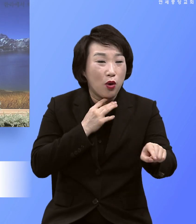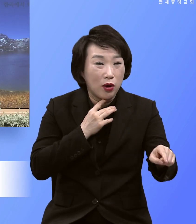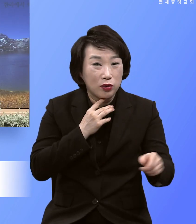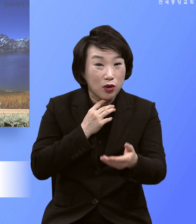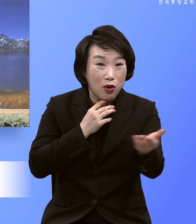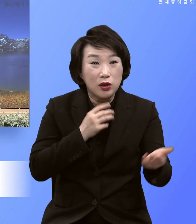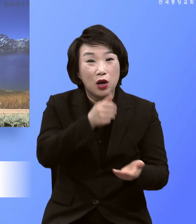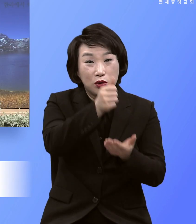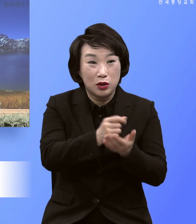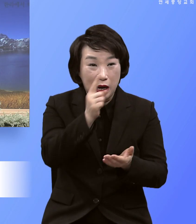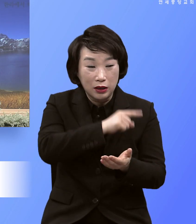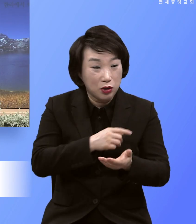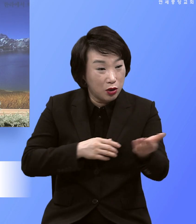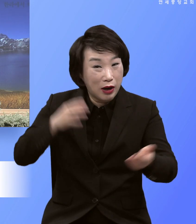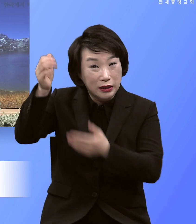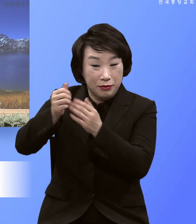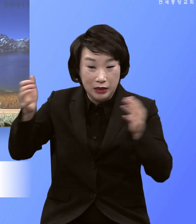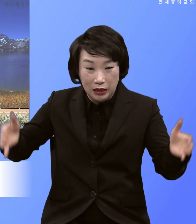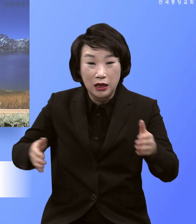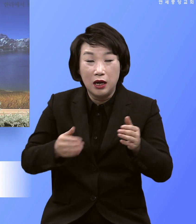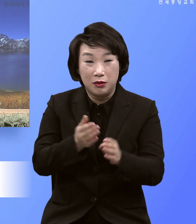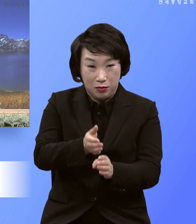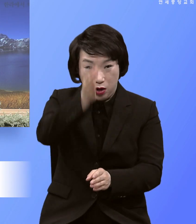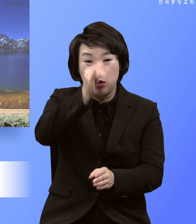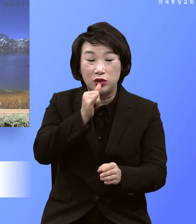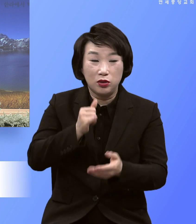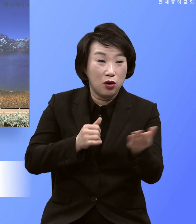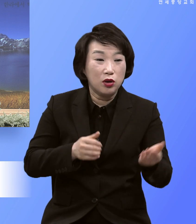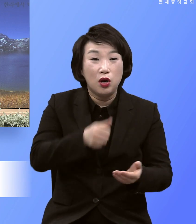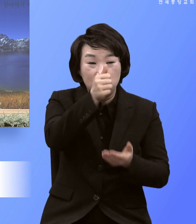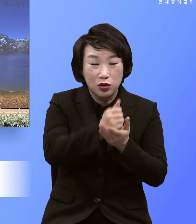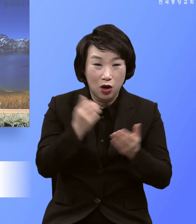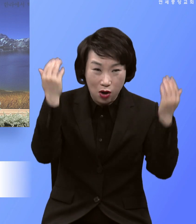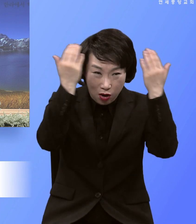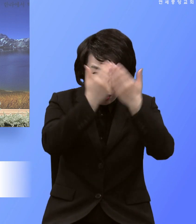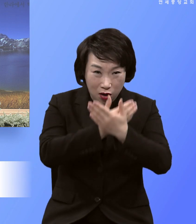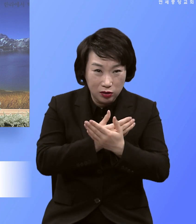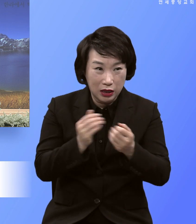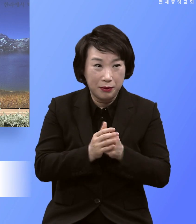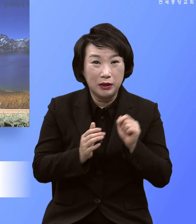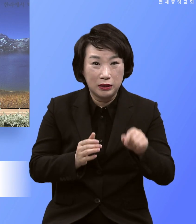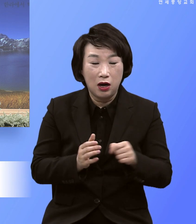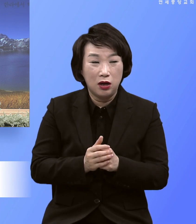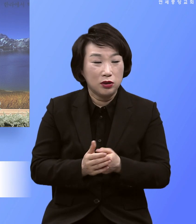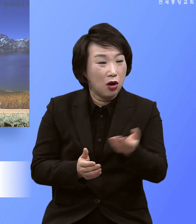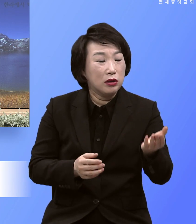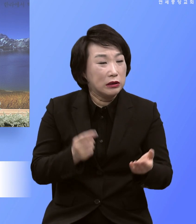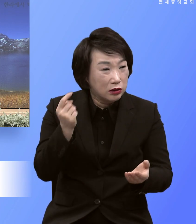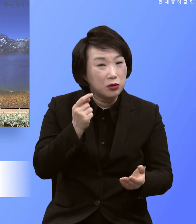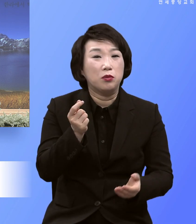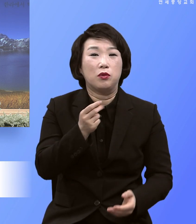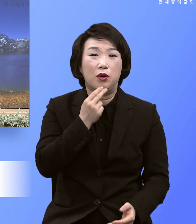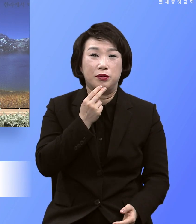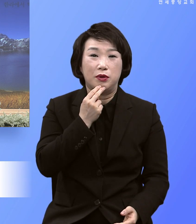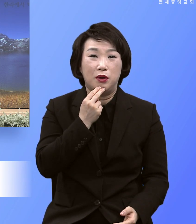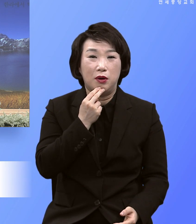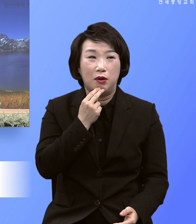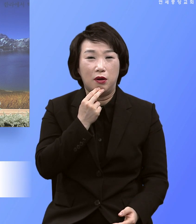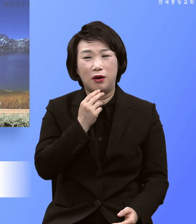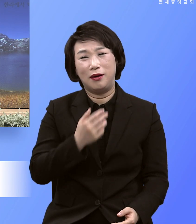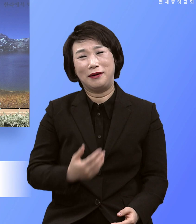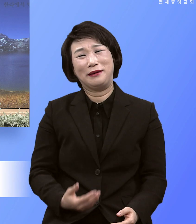너희와 너희 하나님 사이를 내었고 너희 죄가 그 얼굴을 가리워서 너희를 듣지 않으시게 하리니.